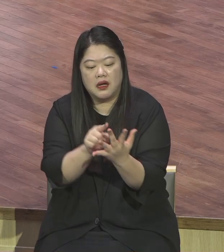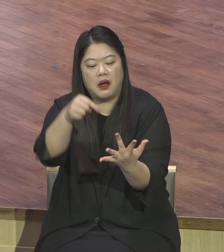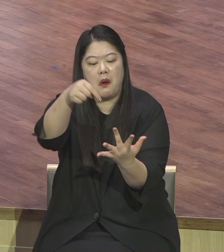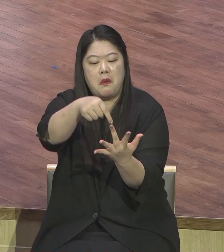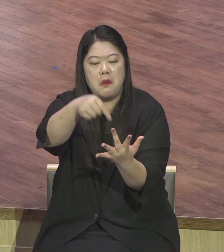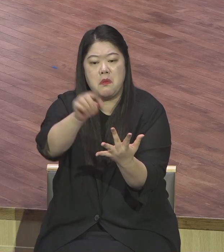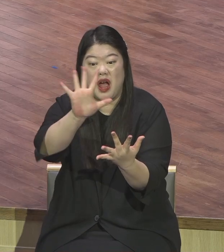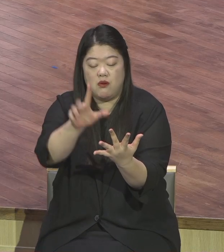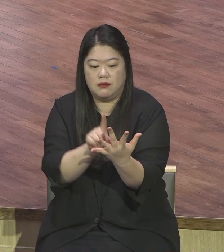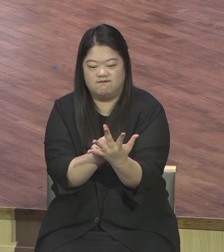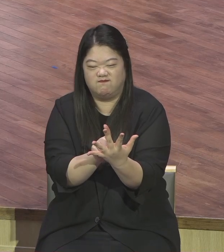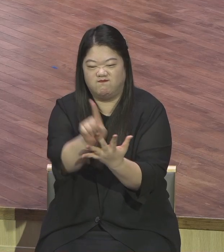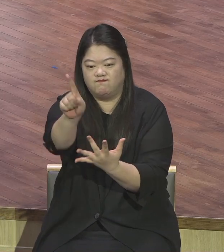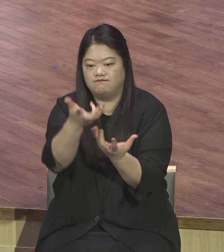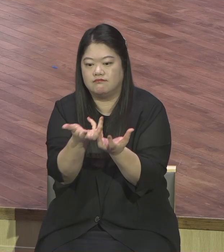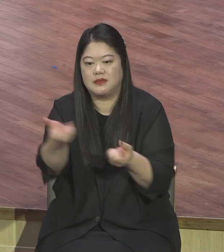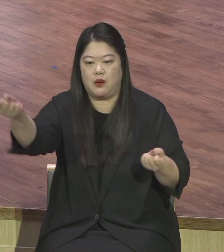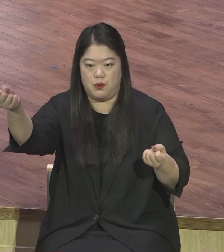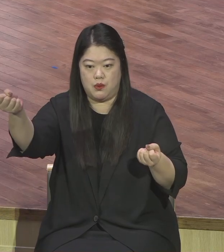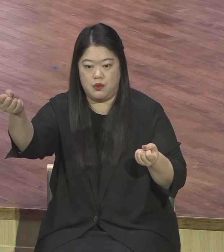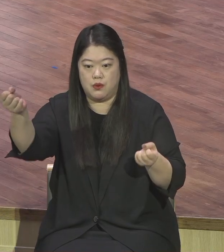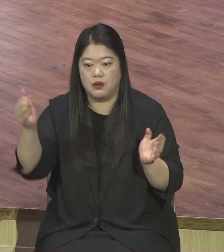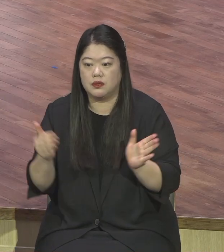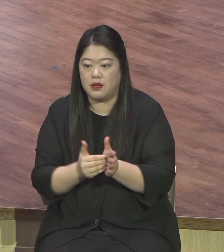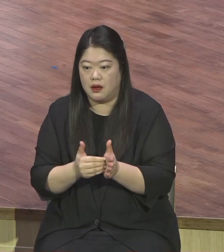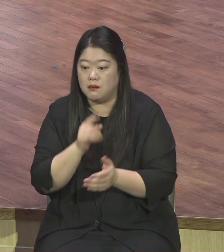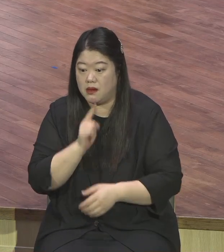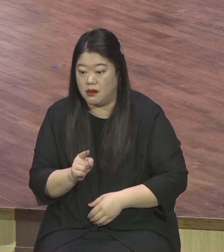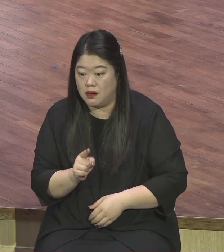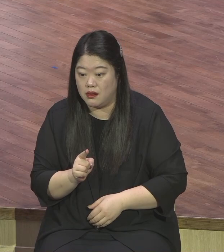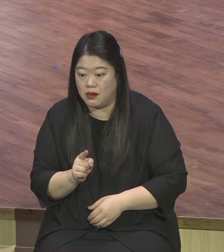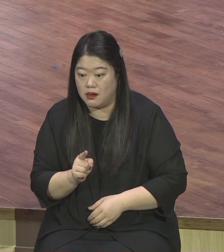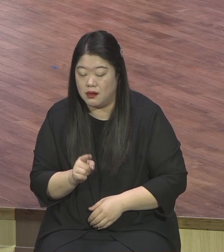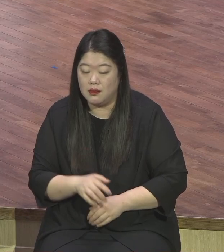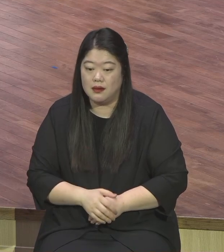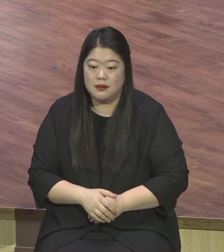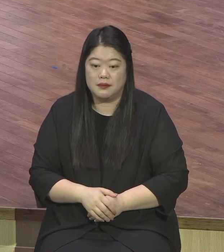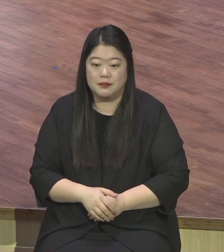떼어놔서 분리시켜놨어. 구별시켰어.